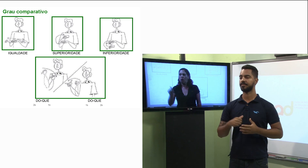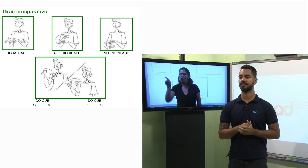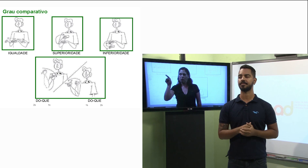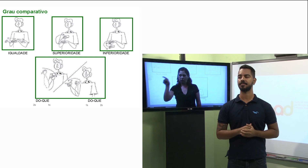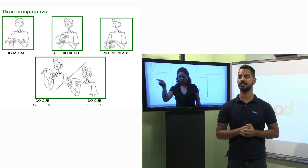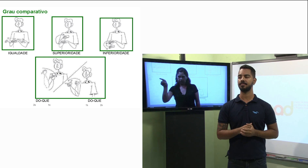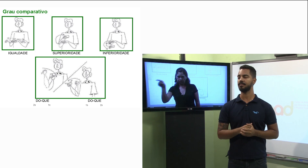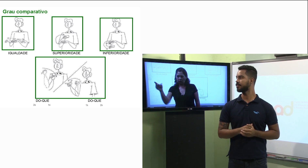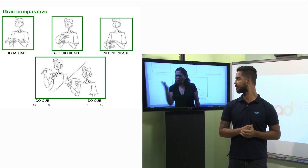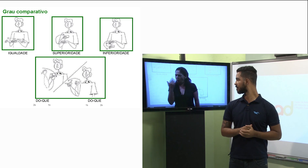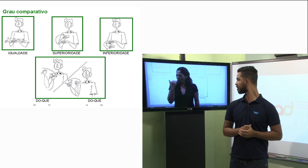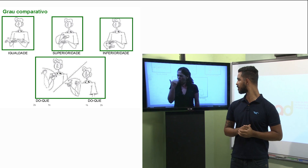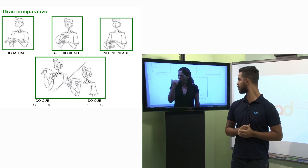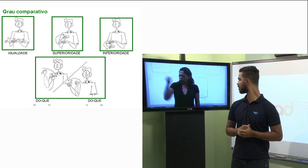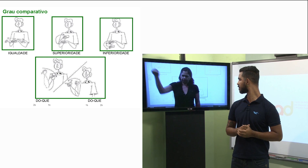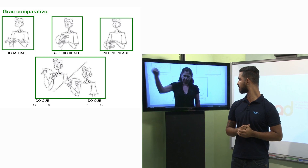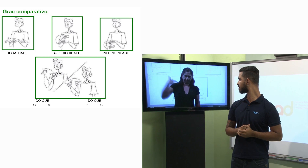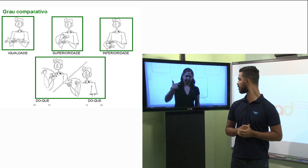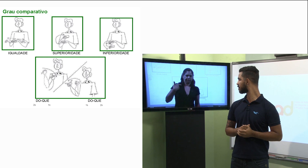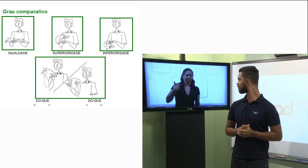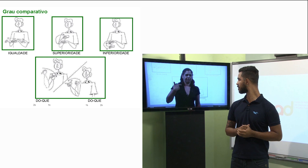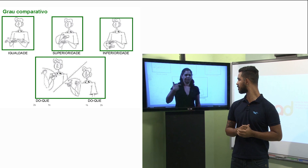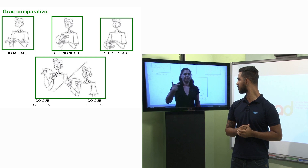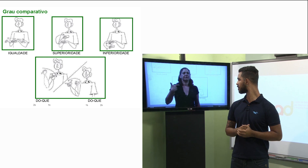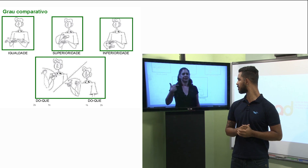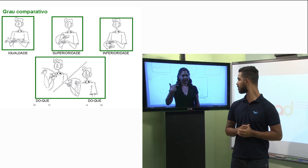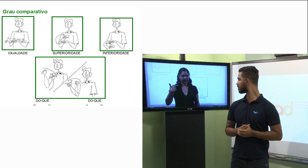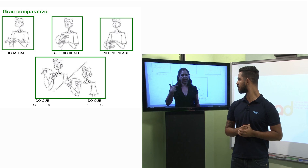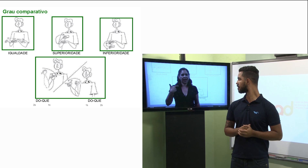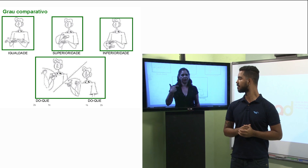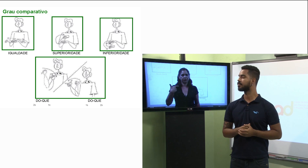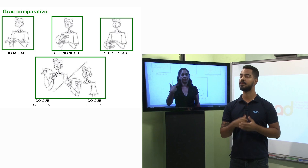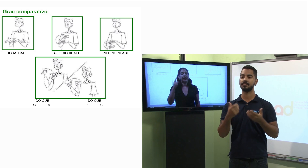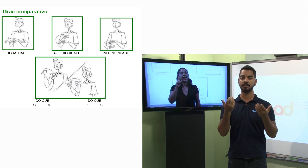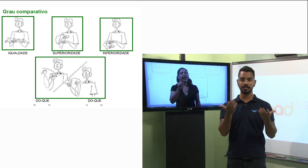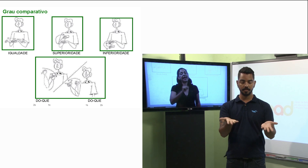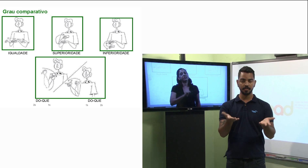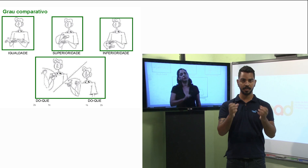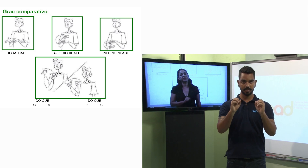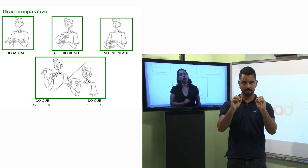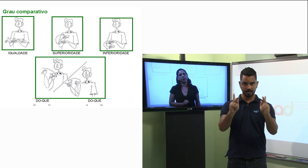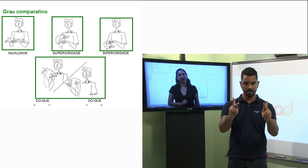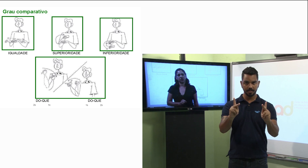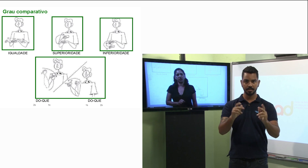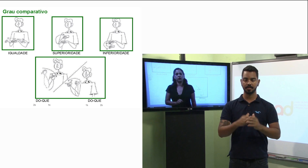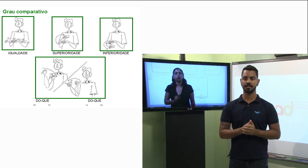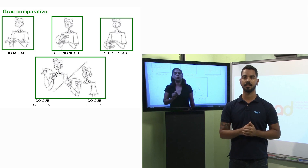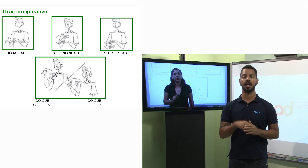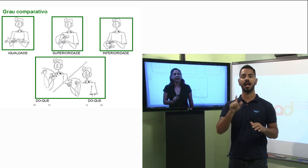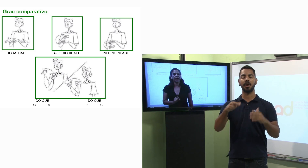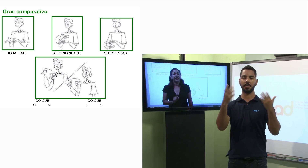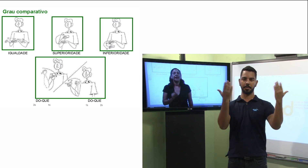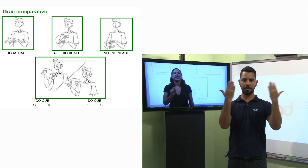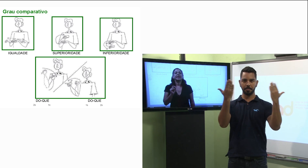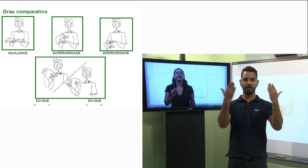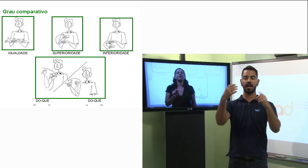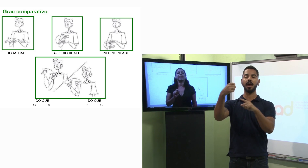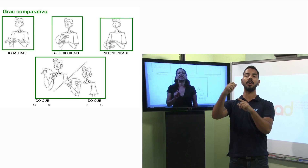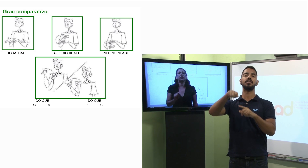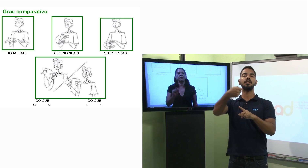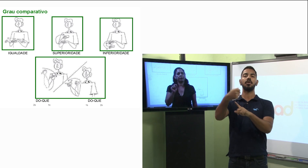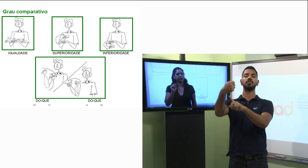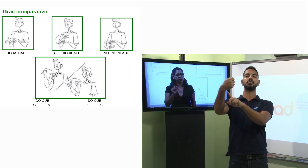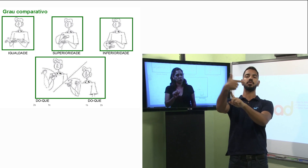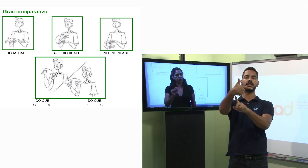mais do que eu. Certo? Essa expressão comparativa do que